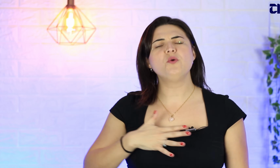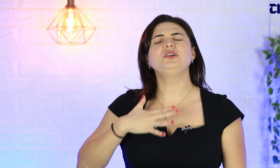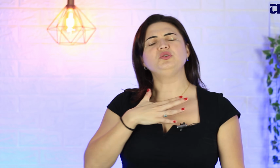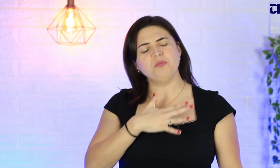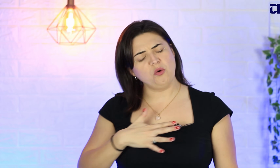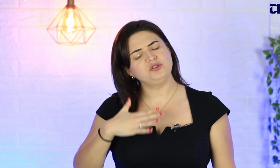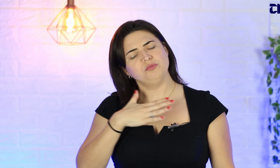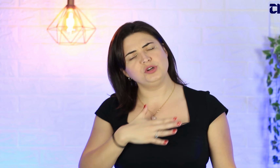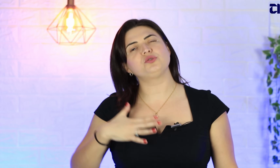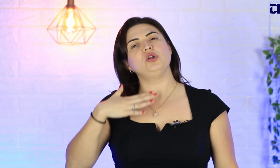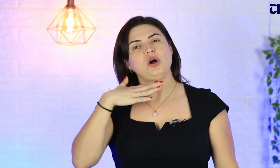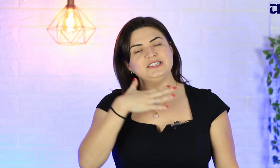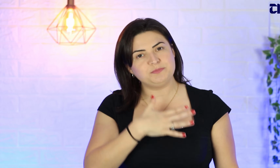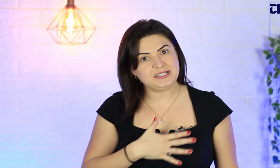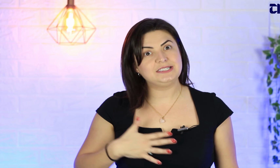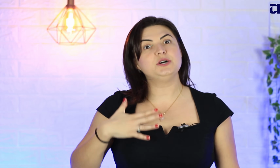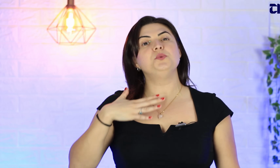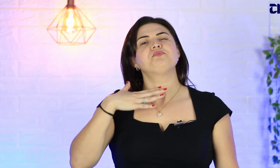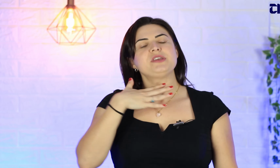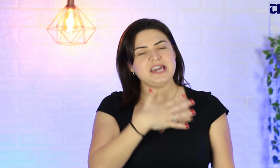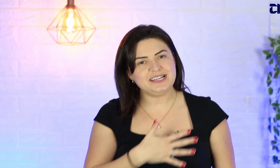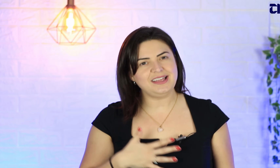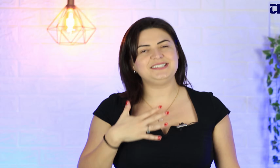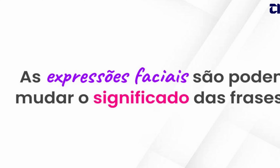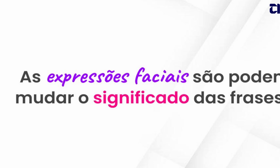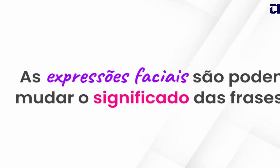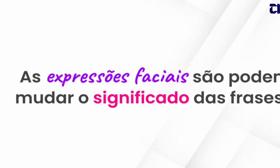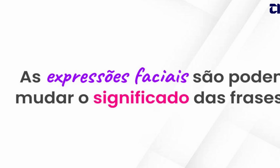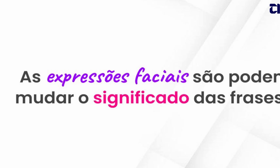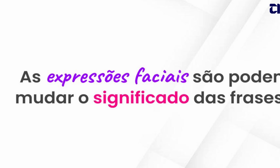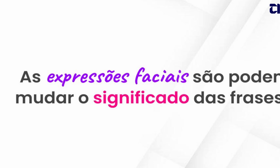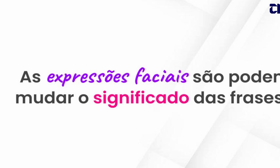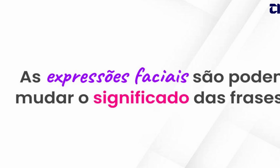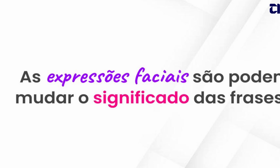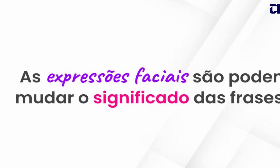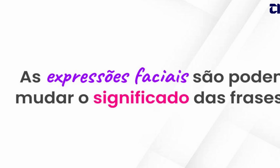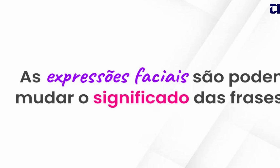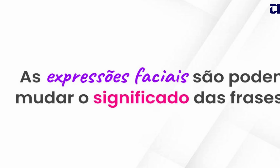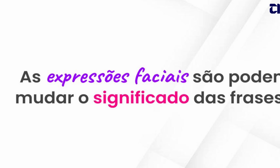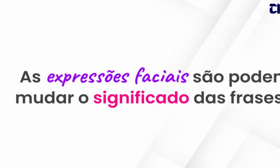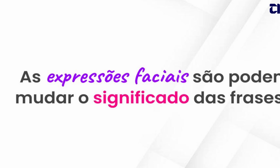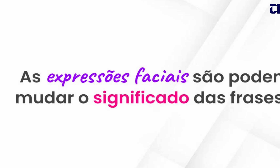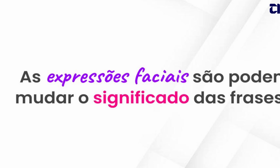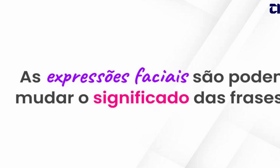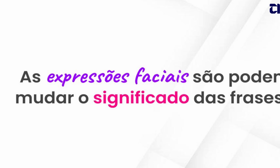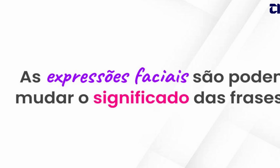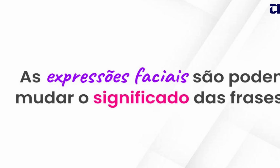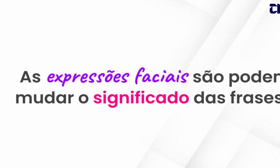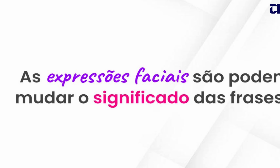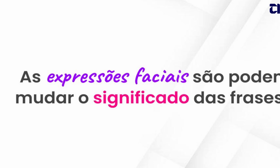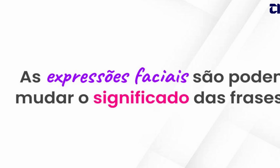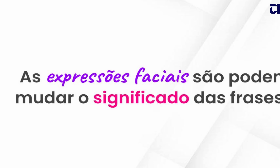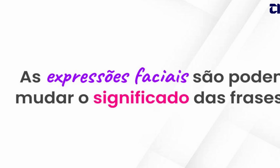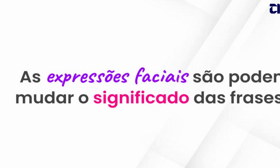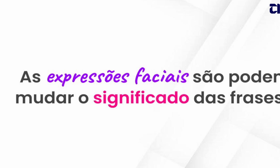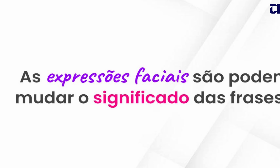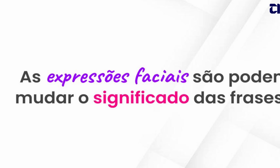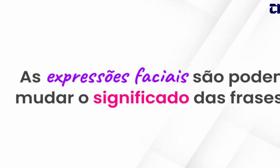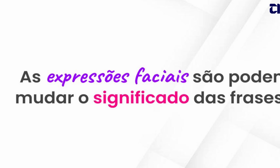muito, muito, muito. Coloca expressão e intensidade. Olha o tanto de coisas, de conceitos que tem por